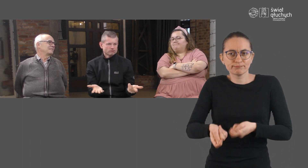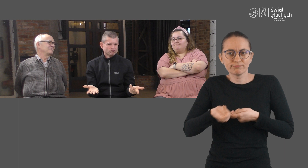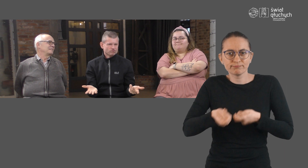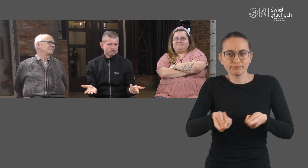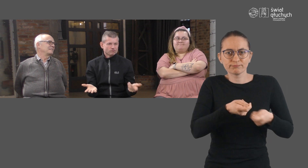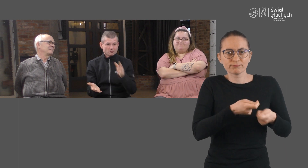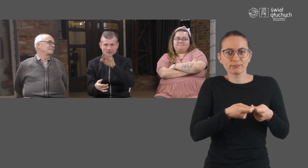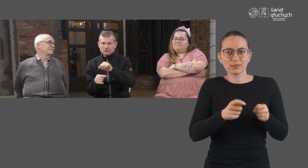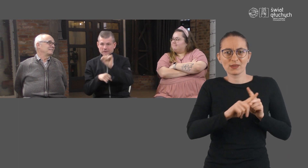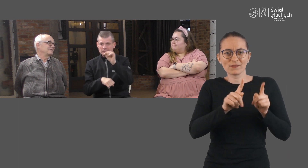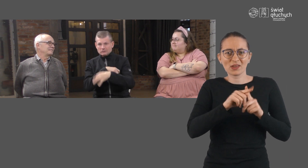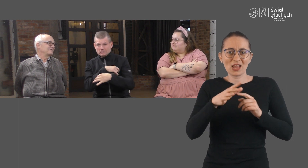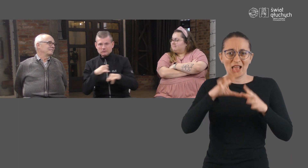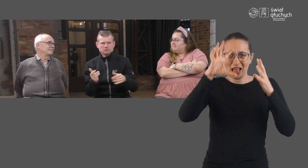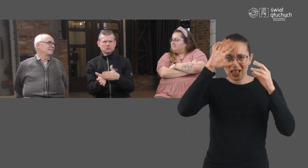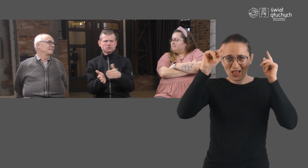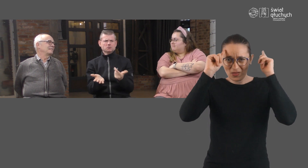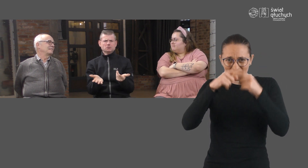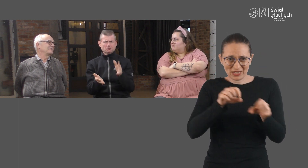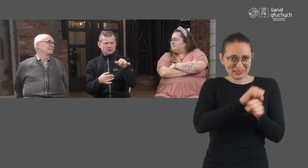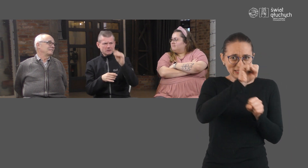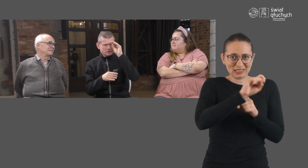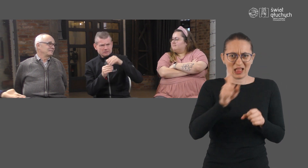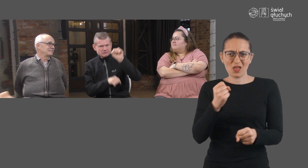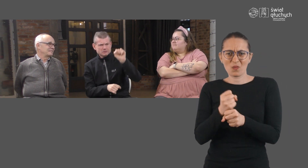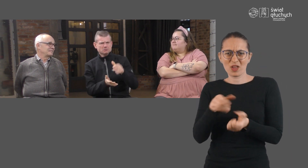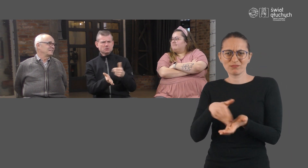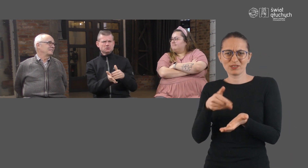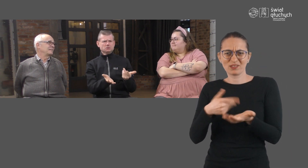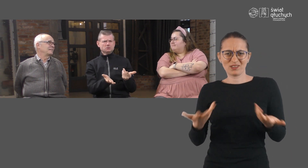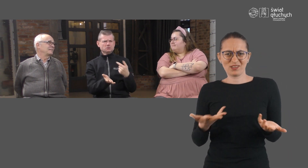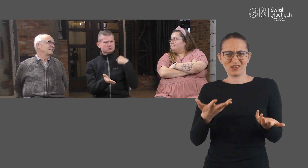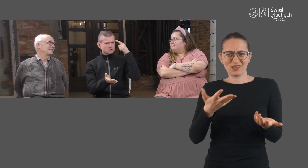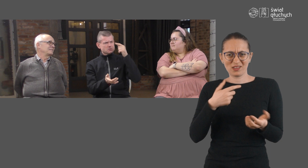potem pracowałem w sprzątaniu. Mamy dyplom, mamy studia, a pracujemy w